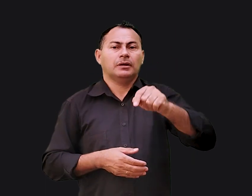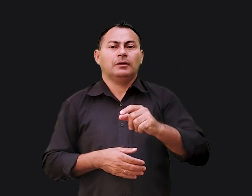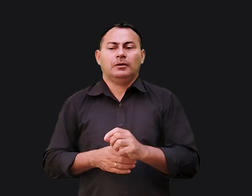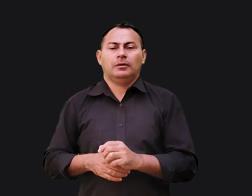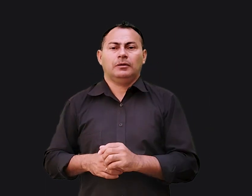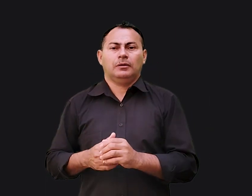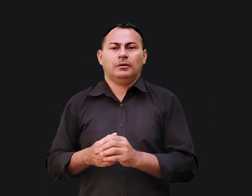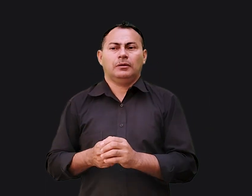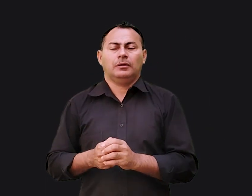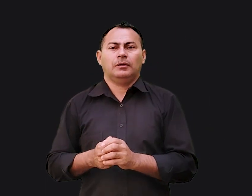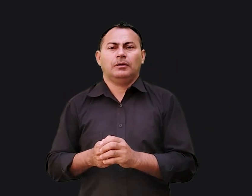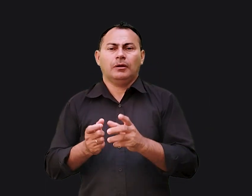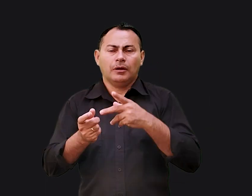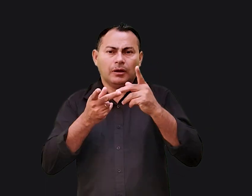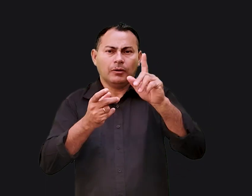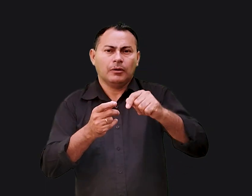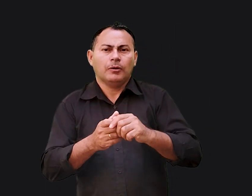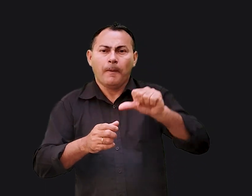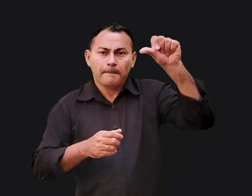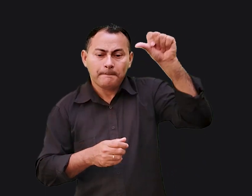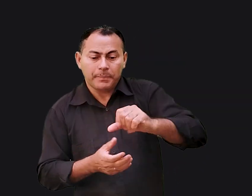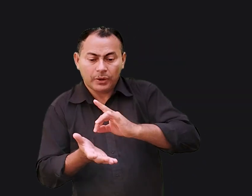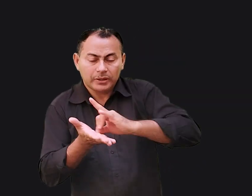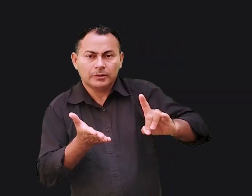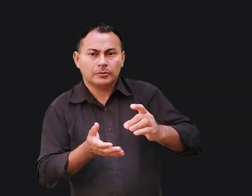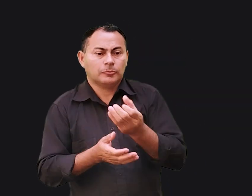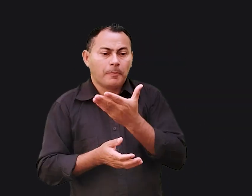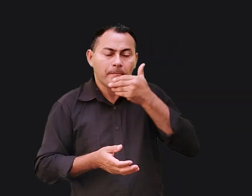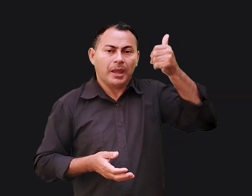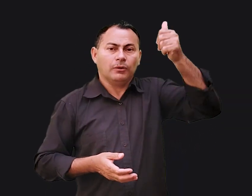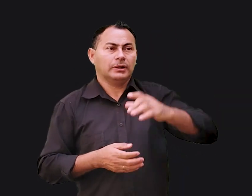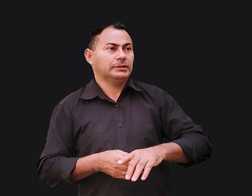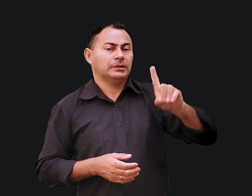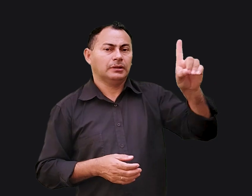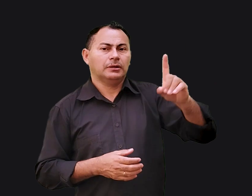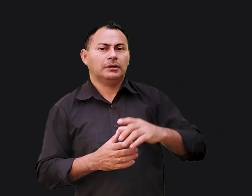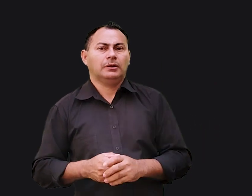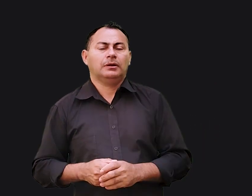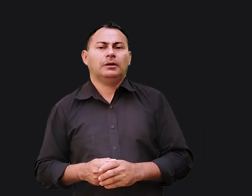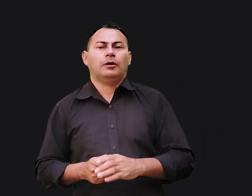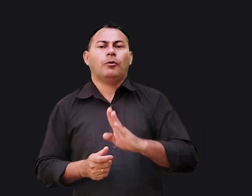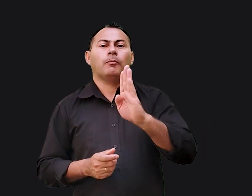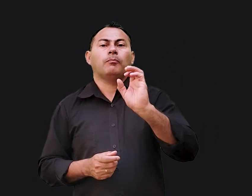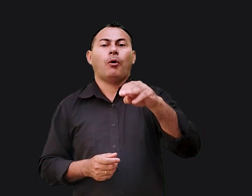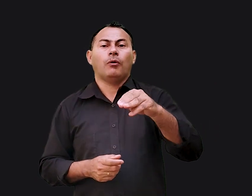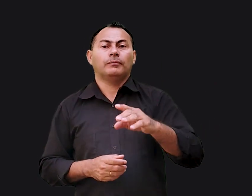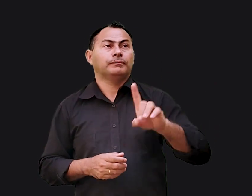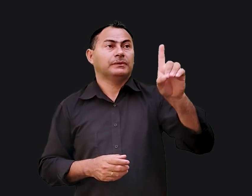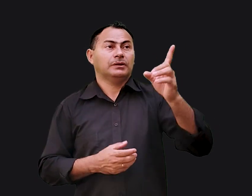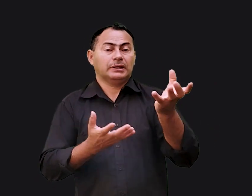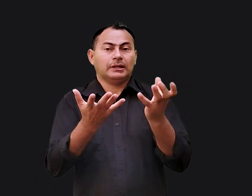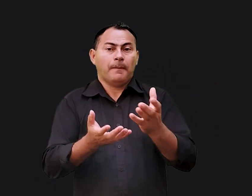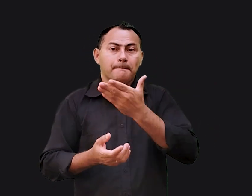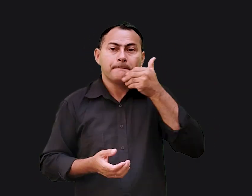é o bom. Vou repetir. O pior inimigo do melhor de Deus é o bom. Deus quer que tenhamos o